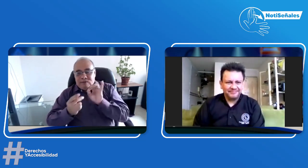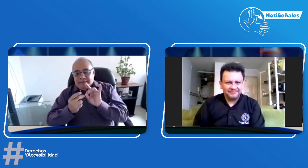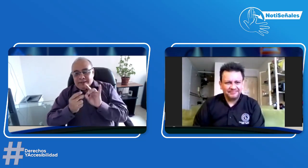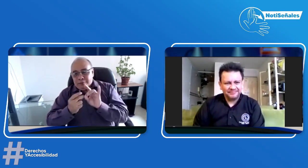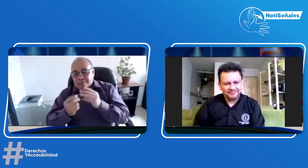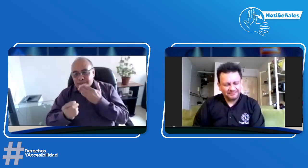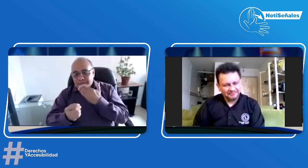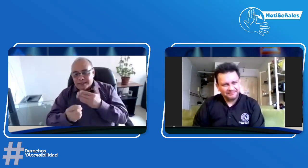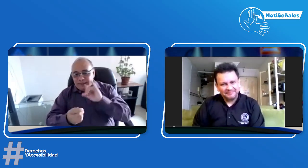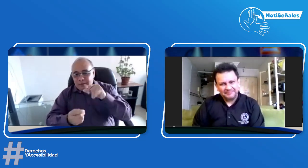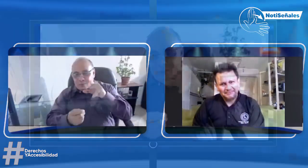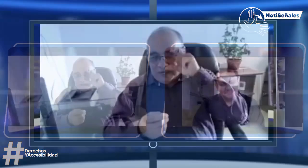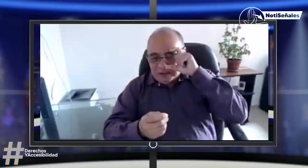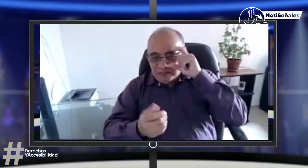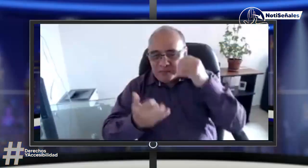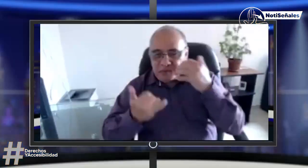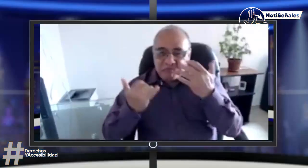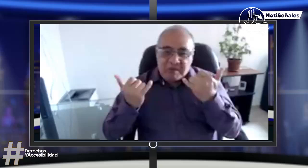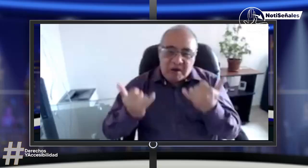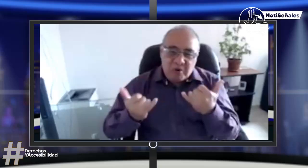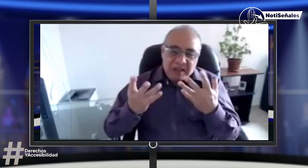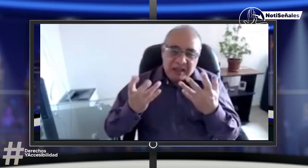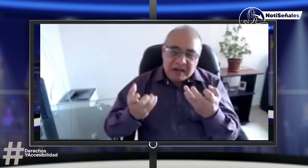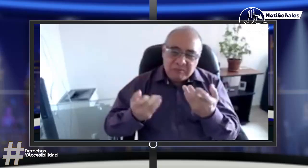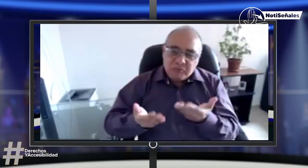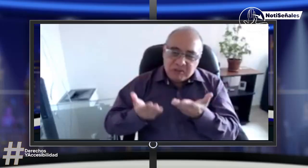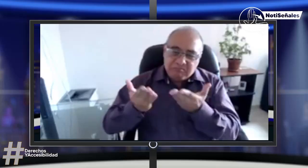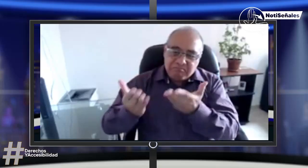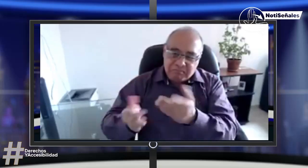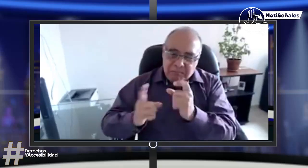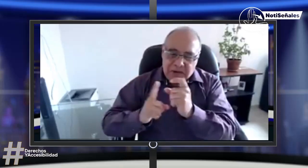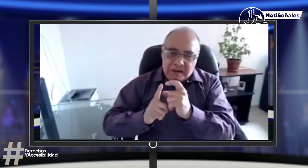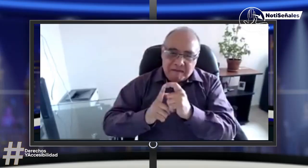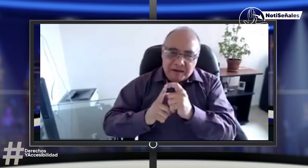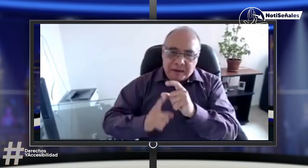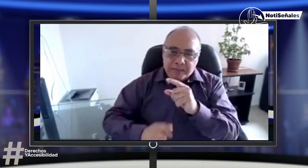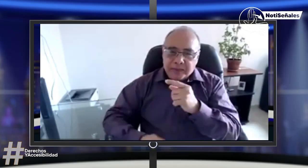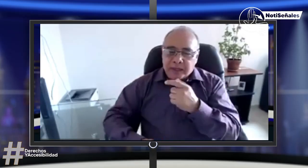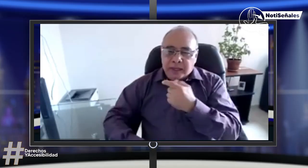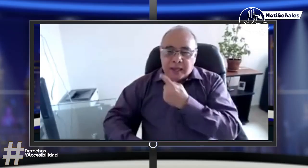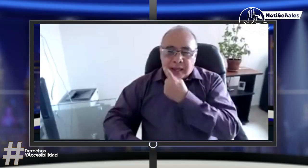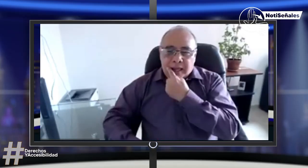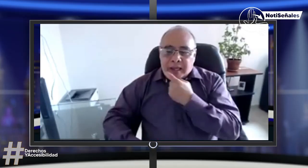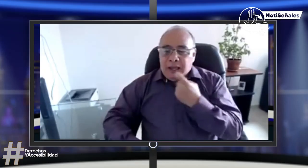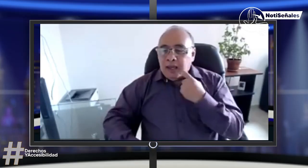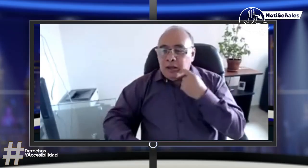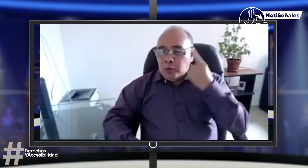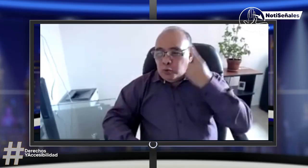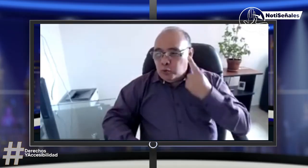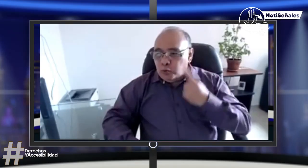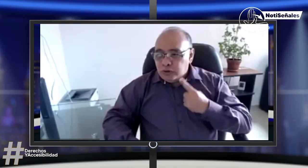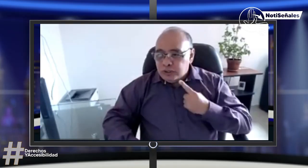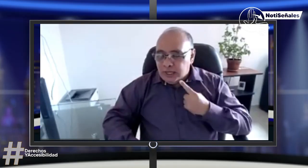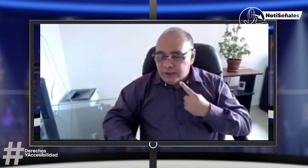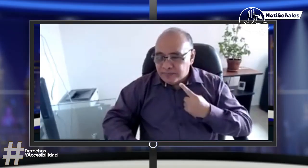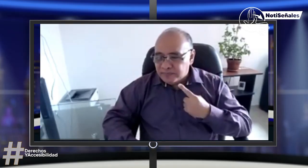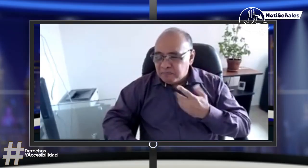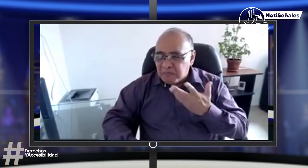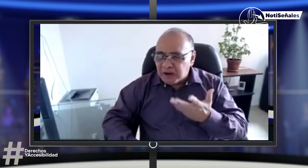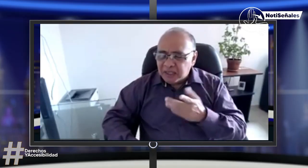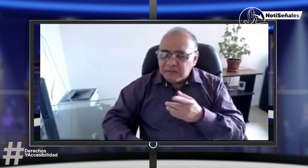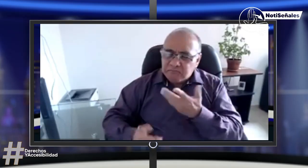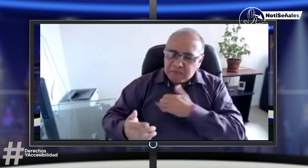gracias. Perfecto. Muchas gracias, Juan Carlos. Y pues queremos darle la